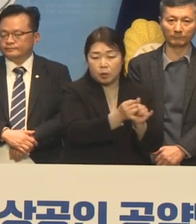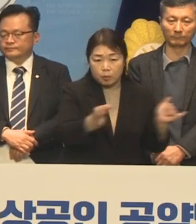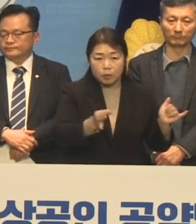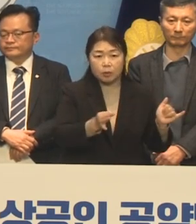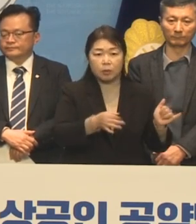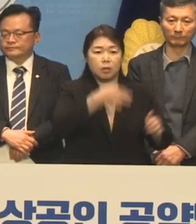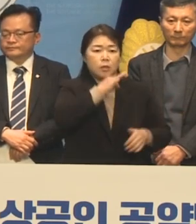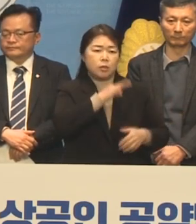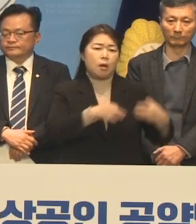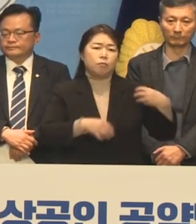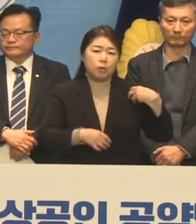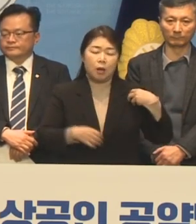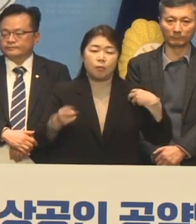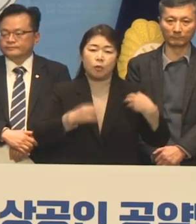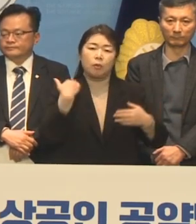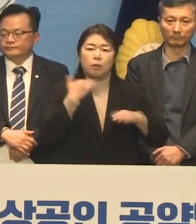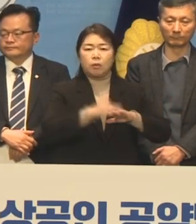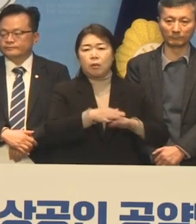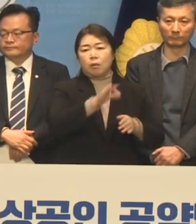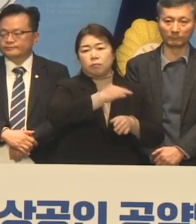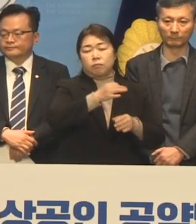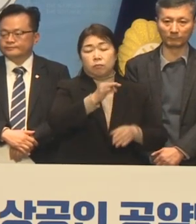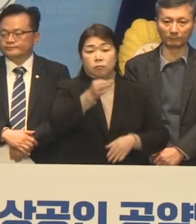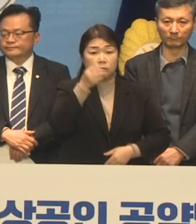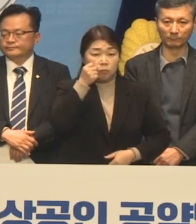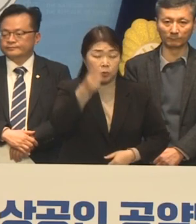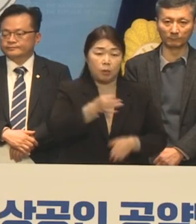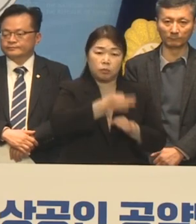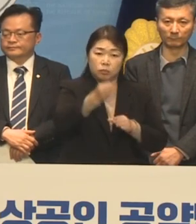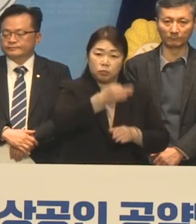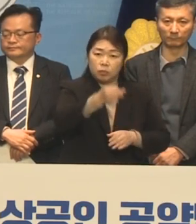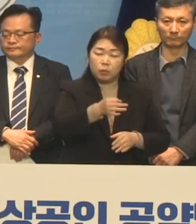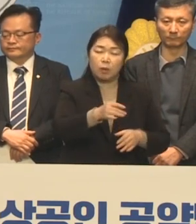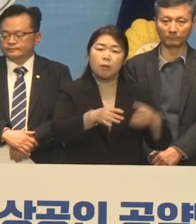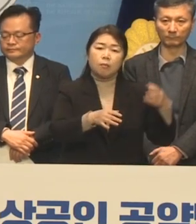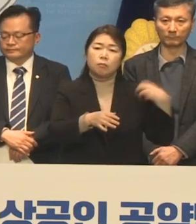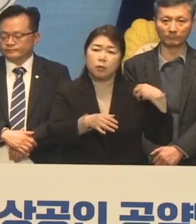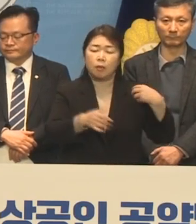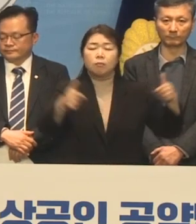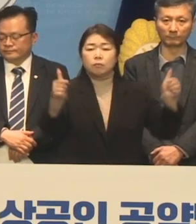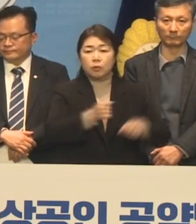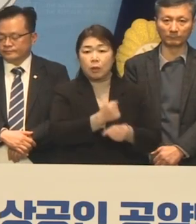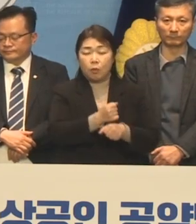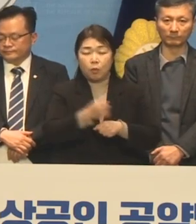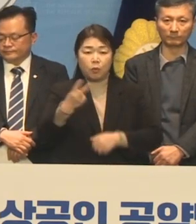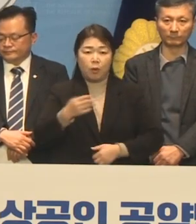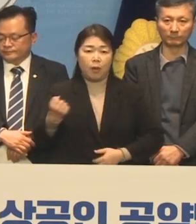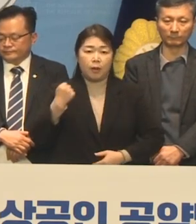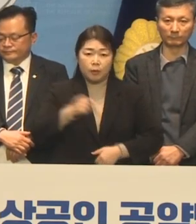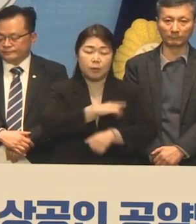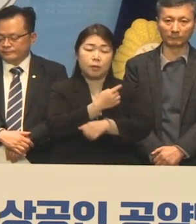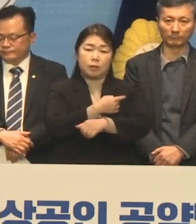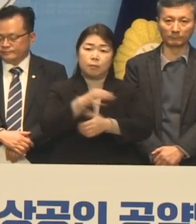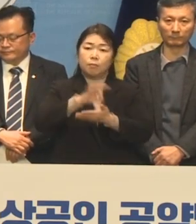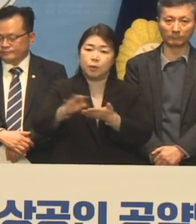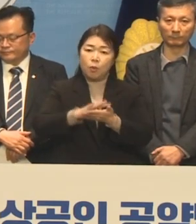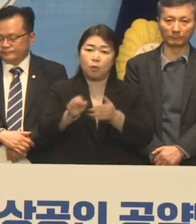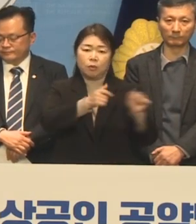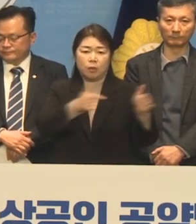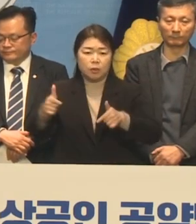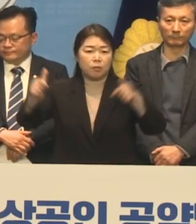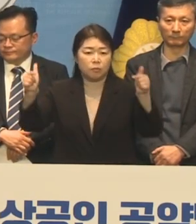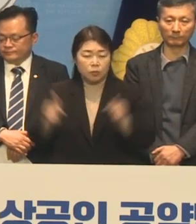임대료 그리고 에너지 비용 등 부담은 줄이고 매출은 늘릴 수 있는 그러한 환경을 만들어 나가도록